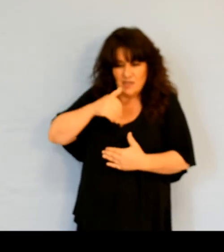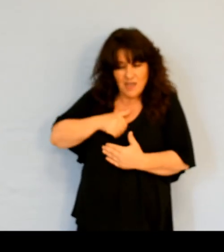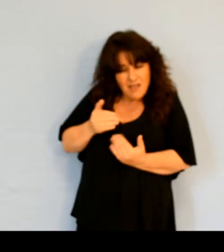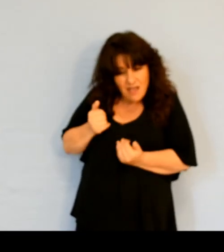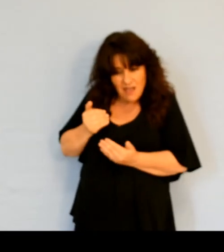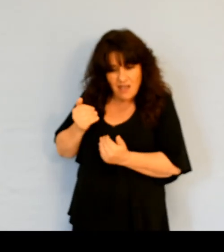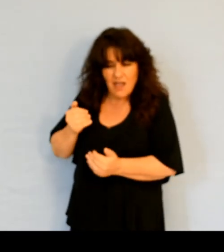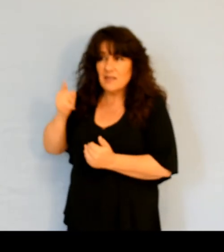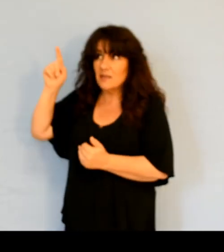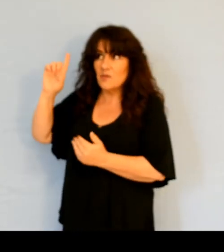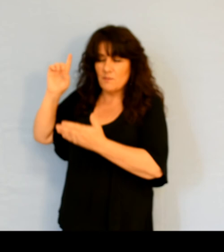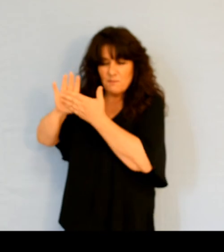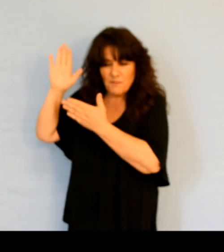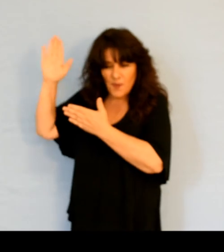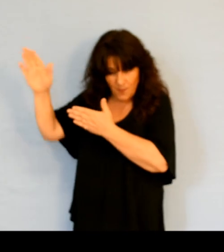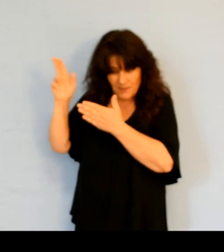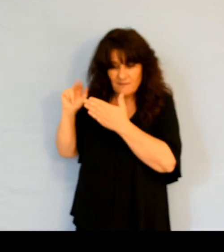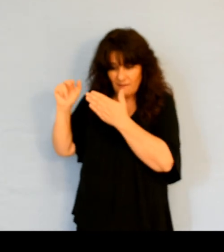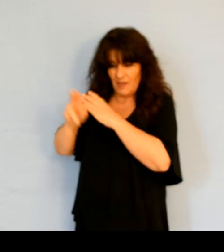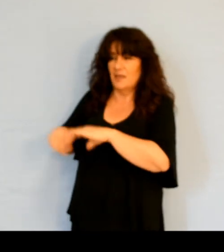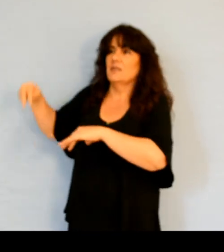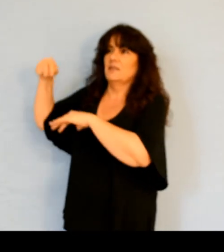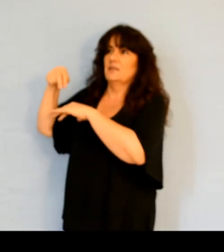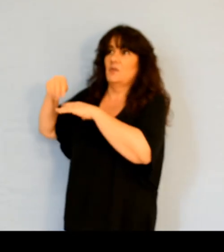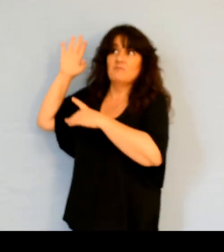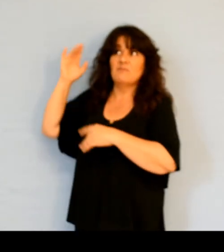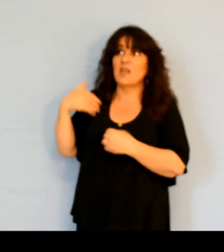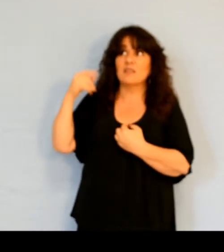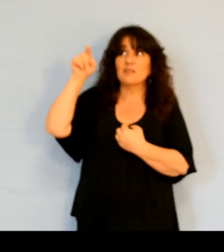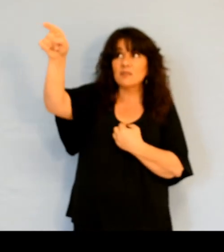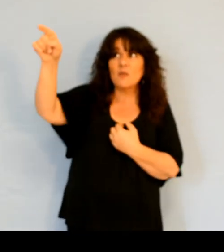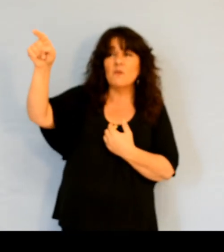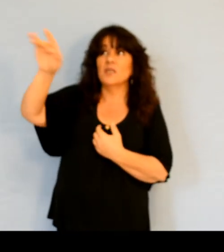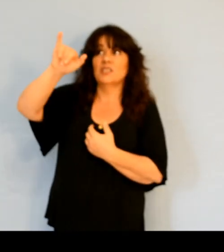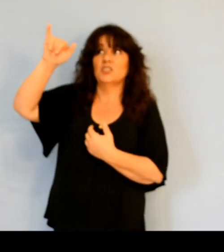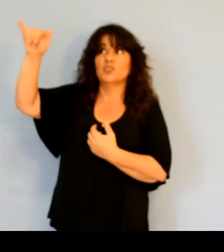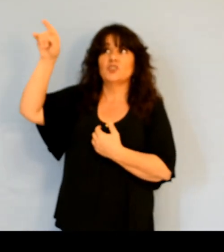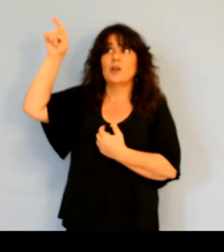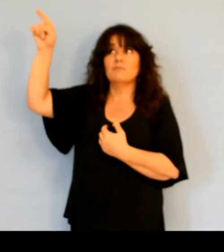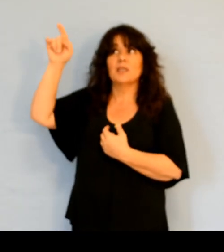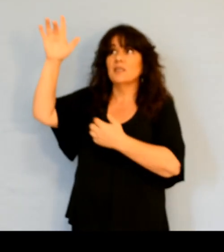tandis que toi, tu ne connaîtras pas la résurrection pour la vie. »